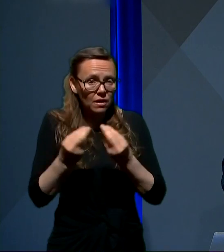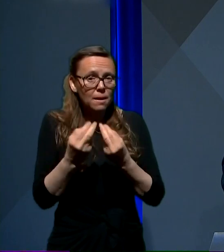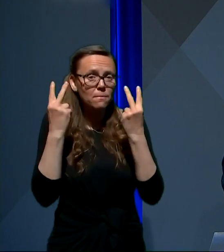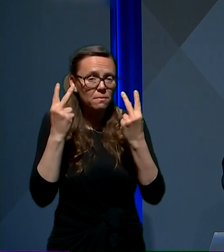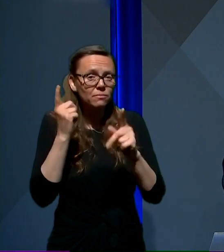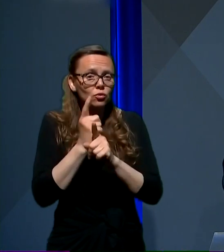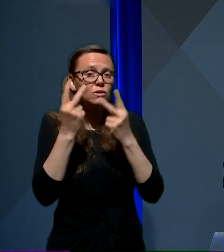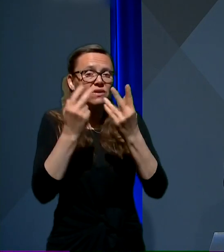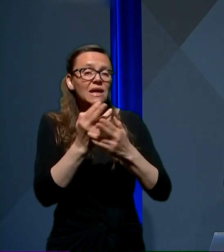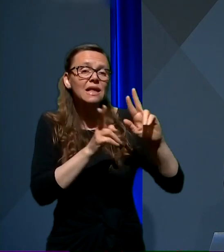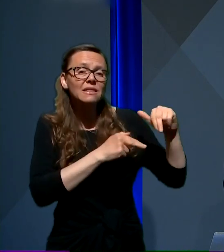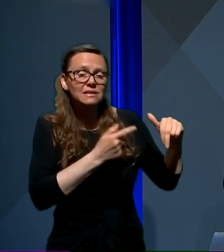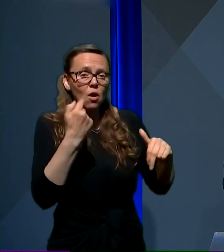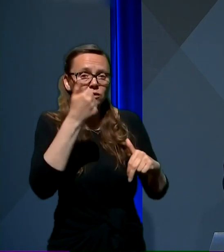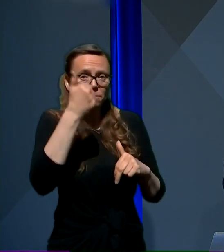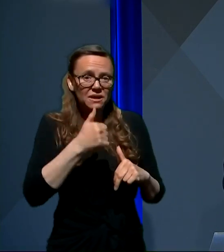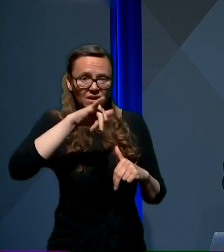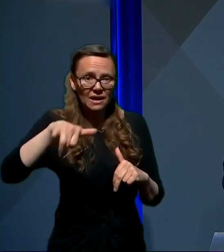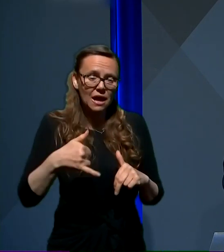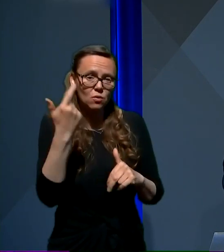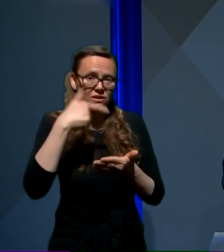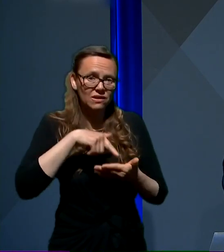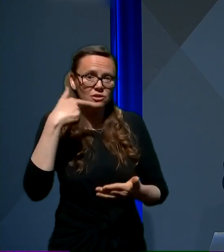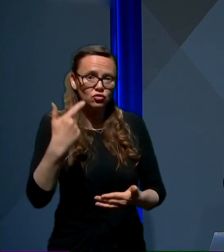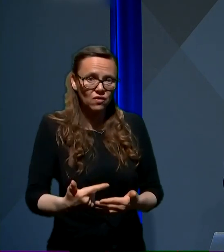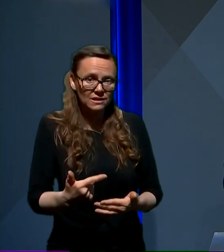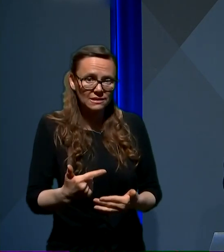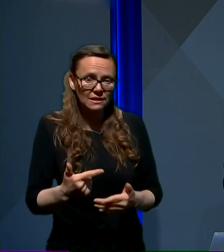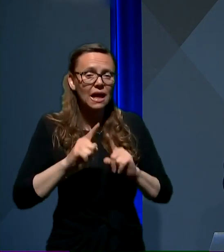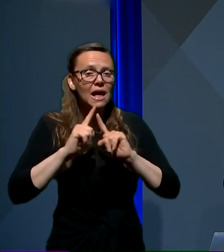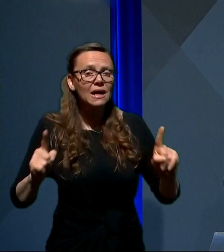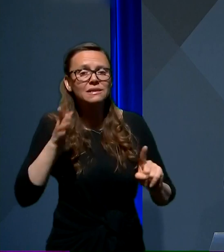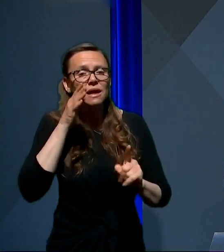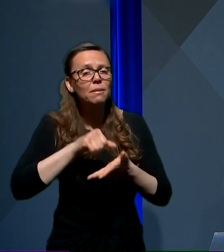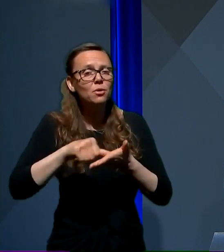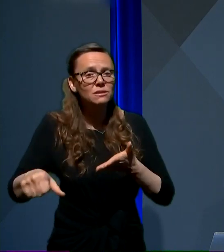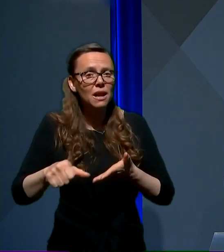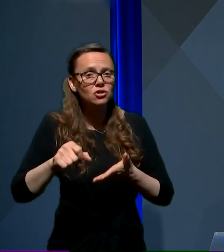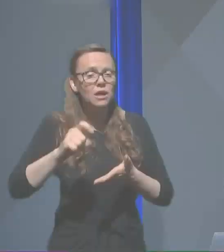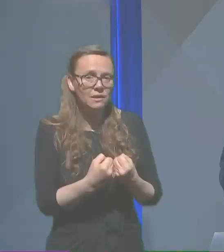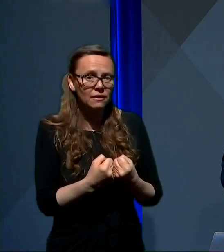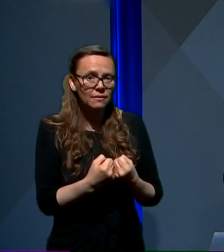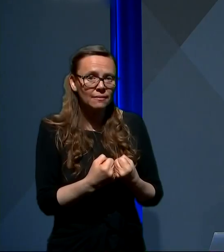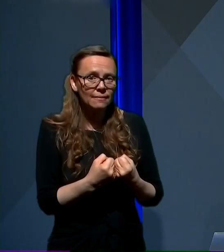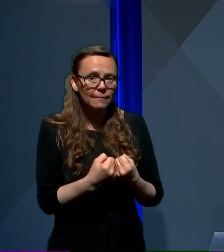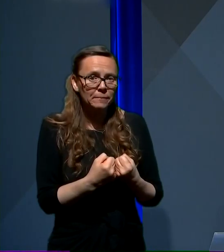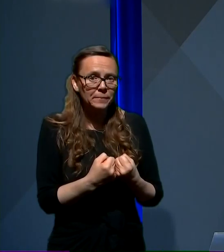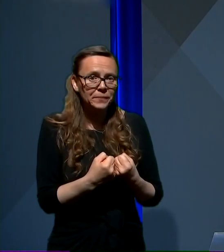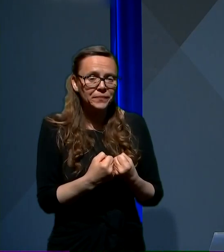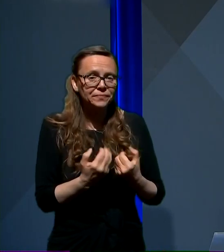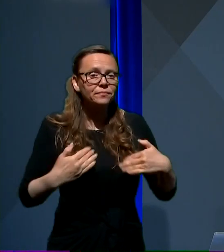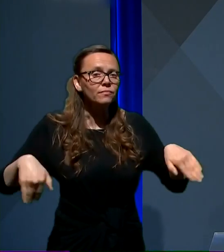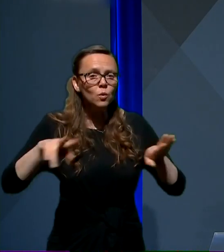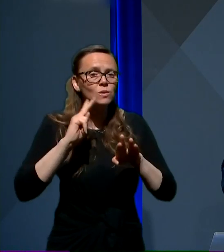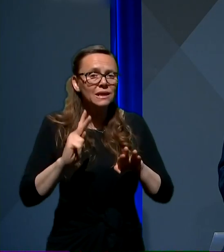za nazaj, torej od 1. januarja 2020, razlika pa bo izplačana v mesecu maju. Vsi, ki jim je